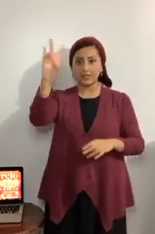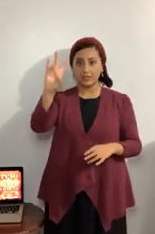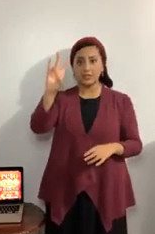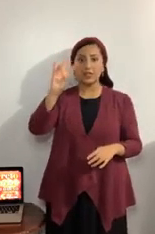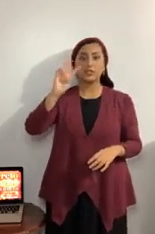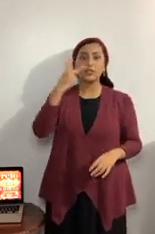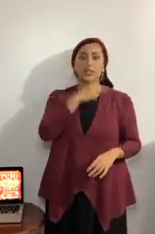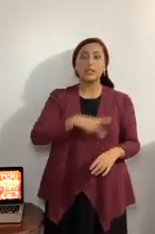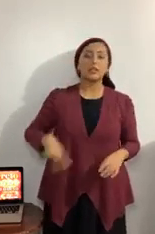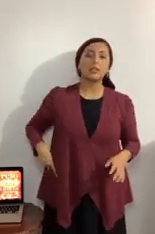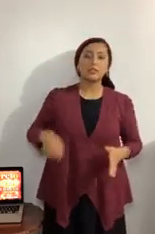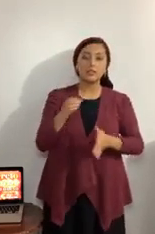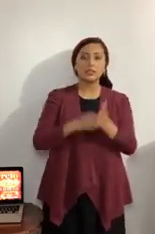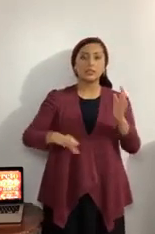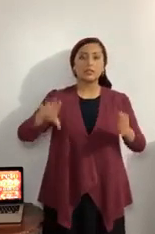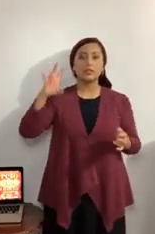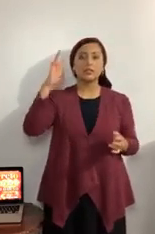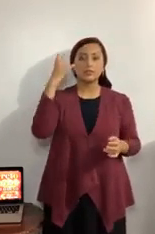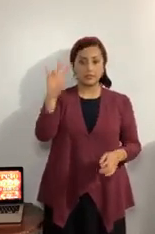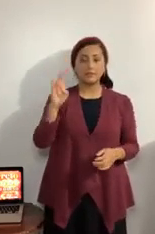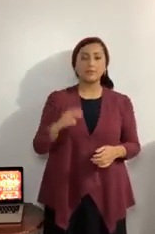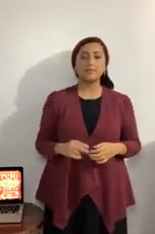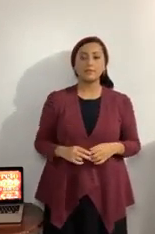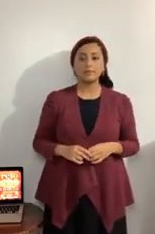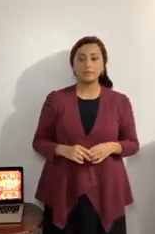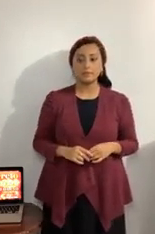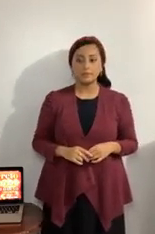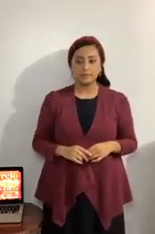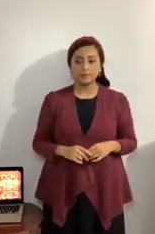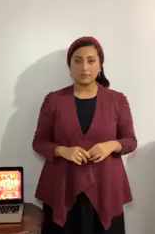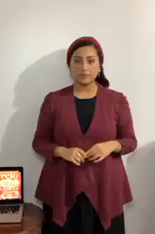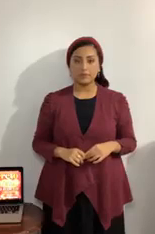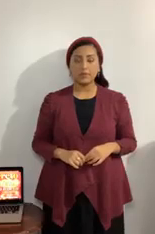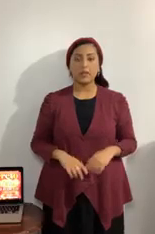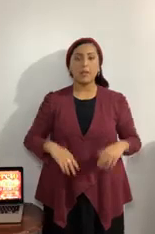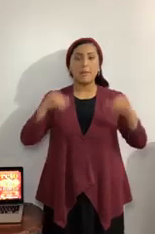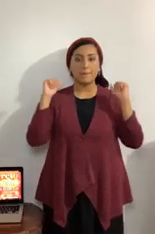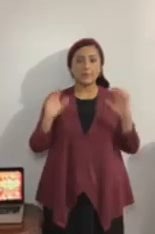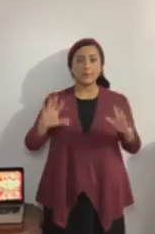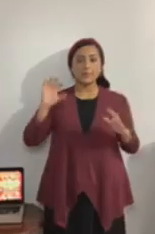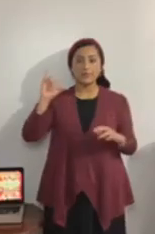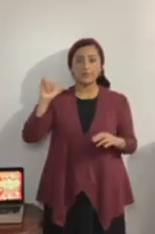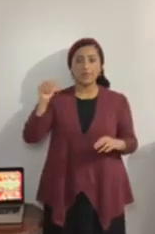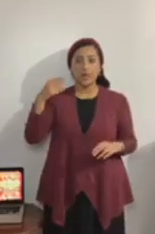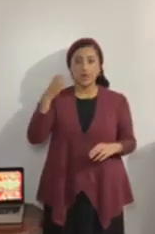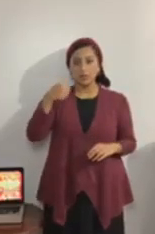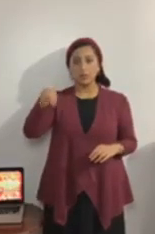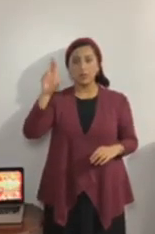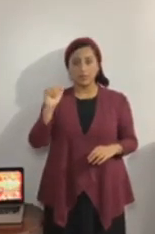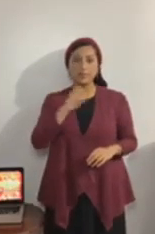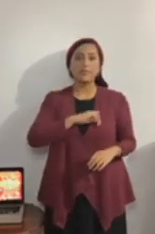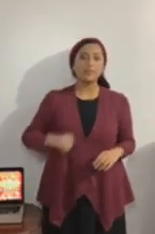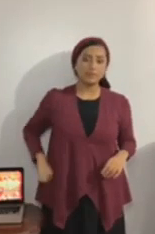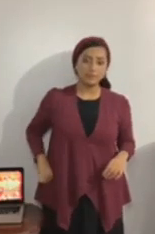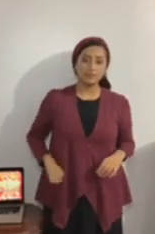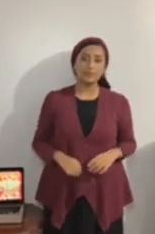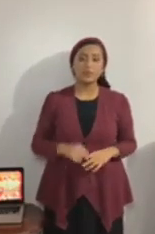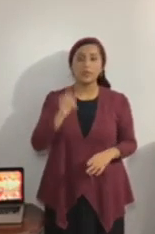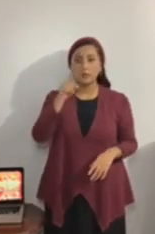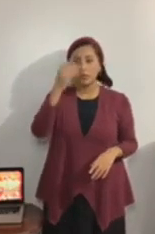de Reyes 17. Bendito es Yahshua HaMashiach. Entonces, tú ya sabrás si eres parte